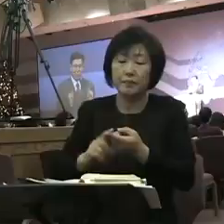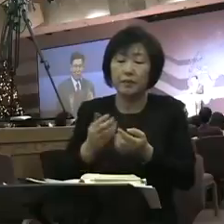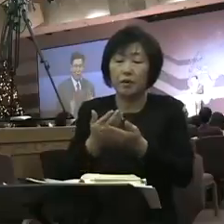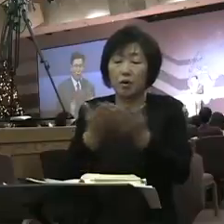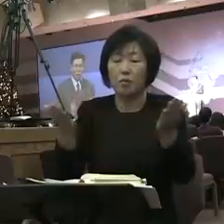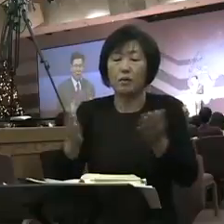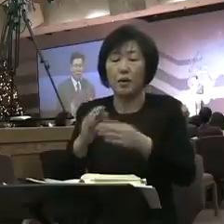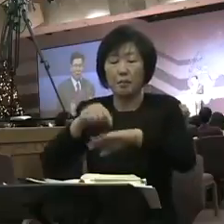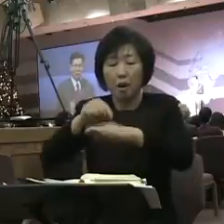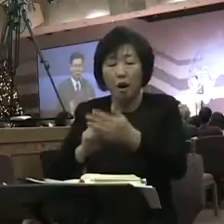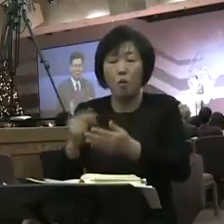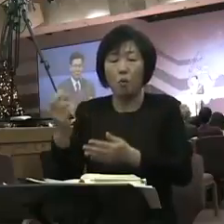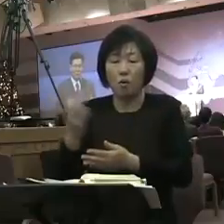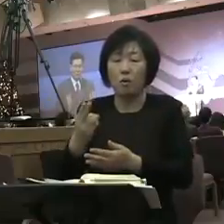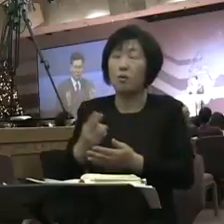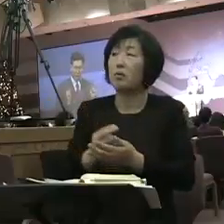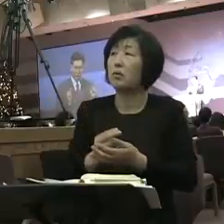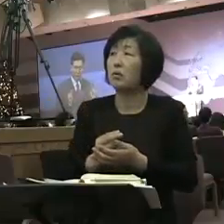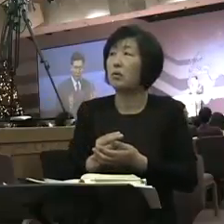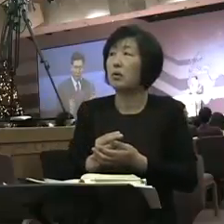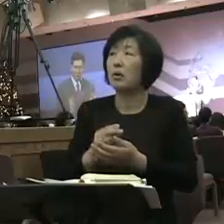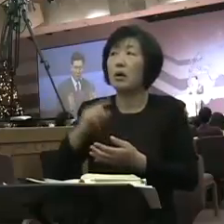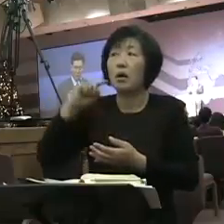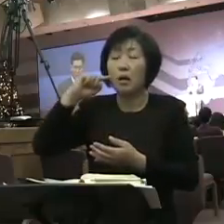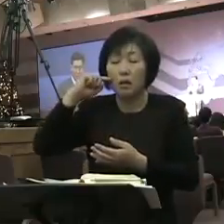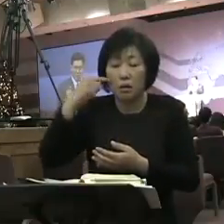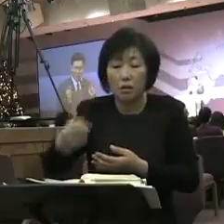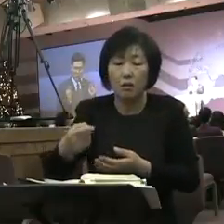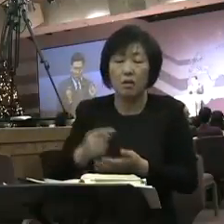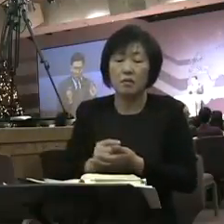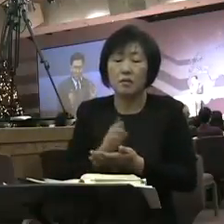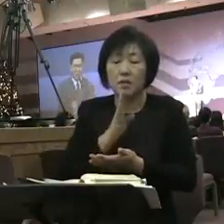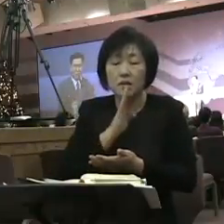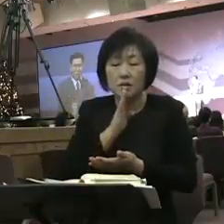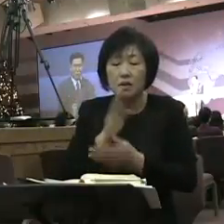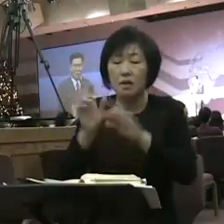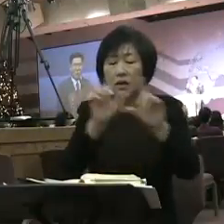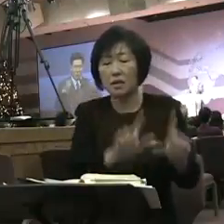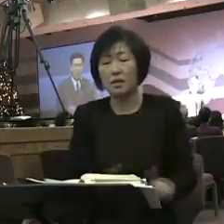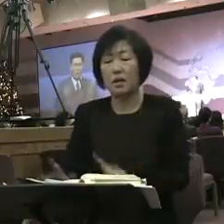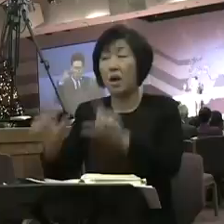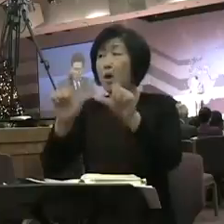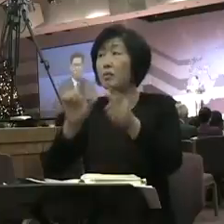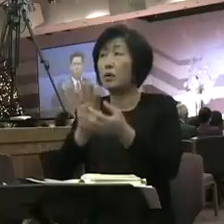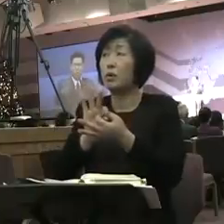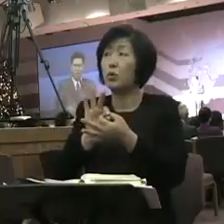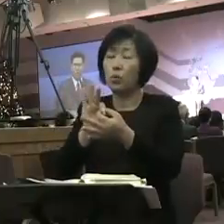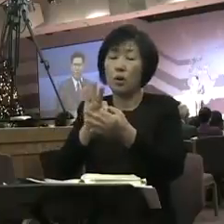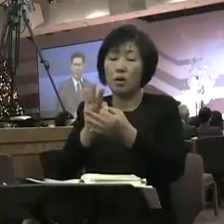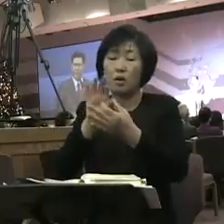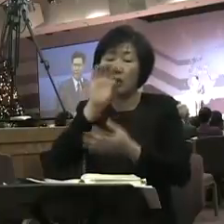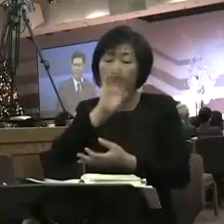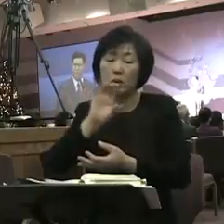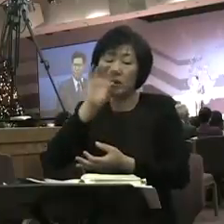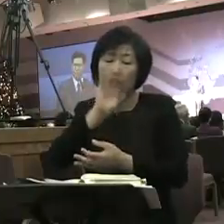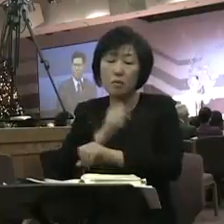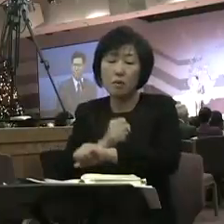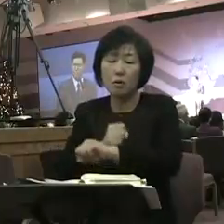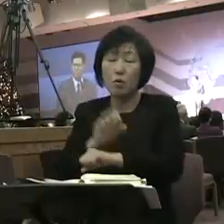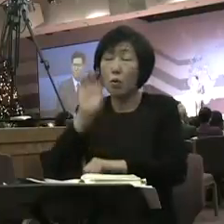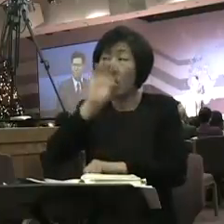여러분들의 마음과 그 다음에 여러분들의 실질적인 삶을 통해서 연습을 하시고 훈련을 하셔야 돼요.